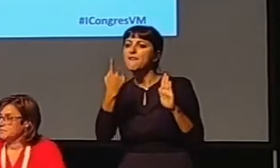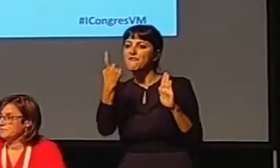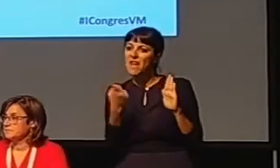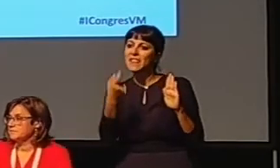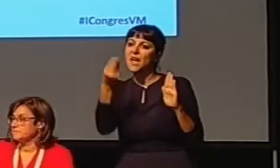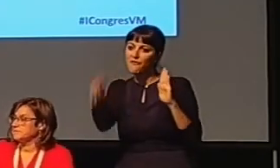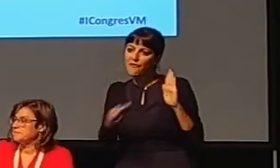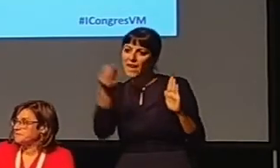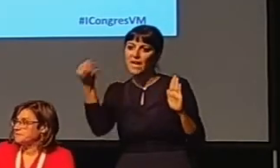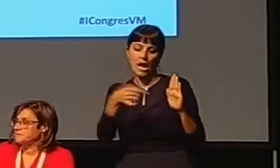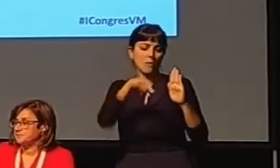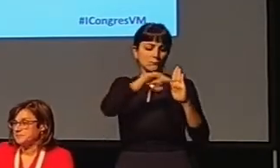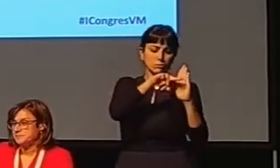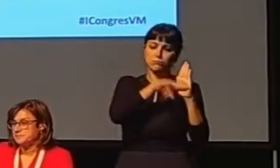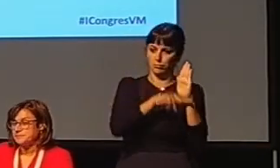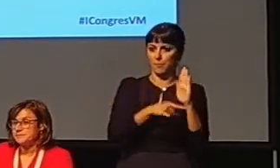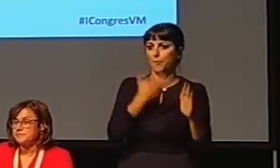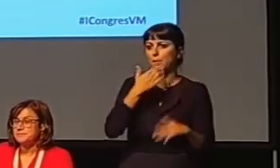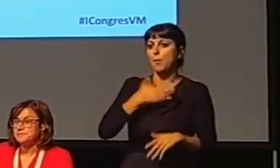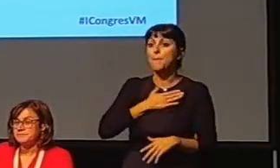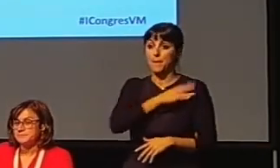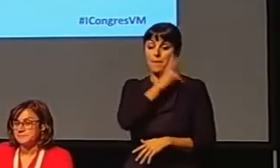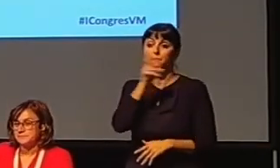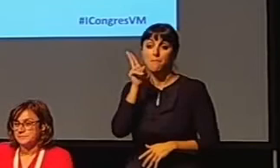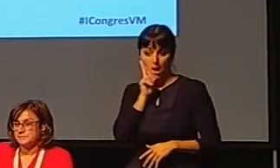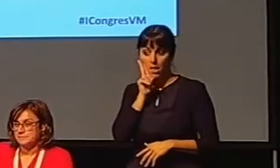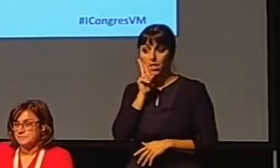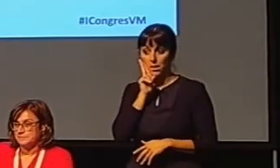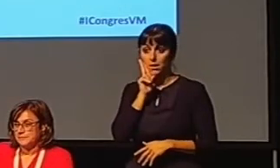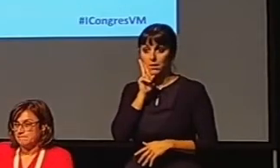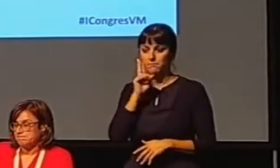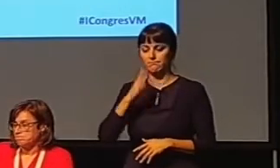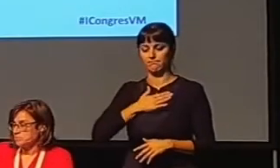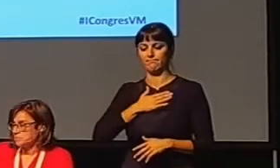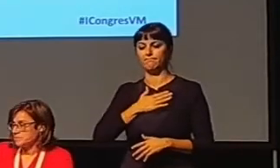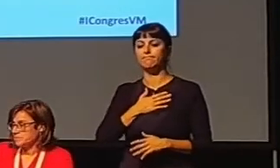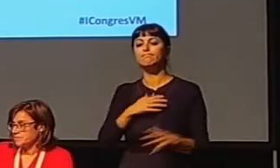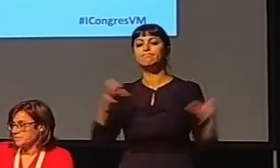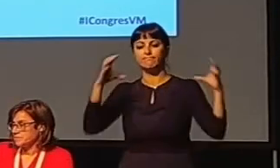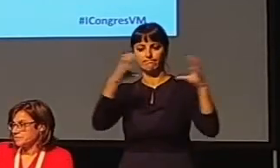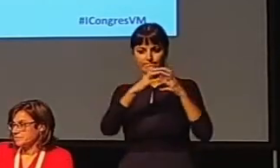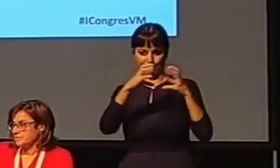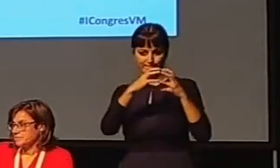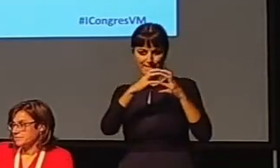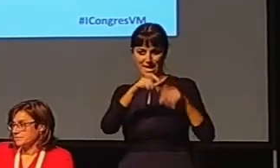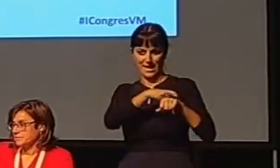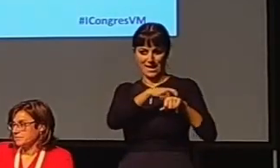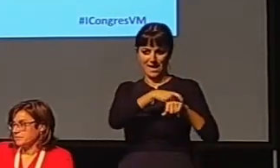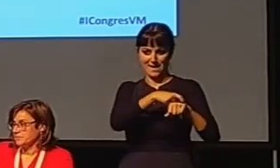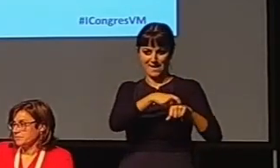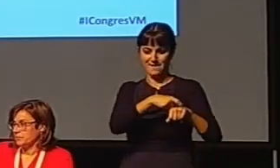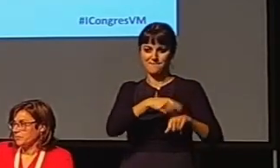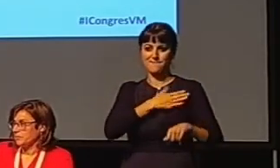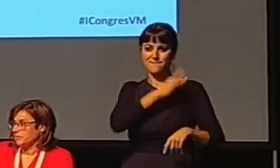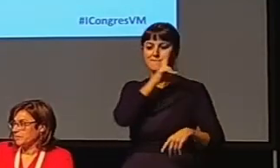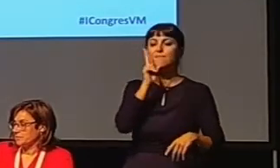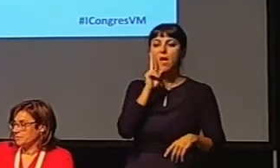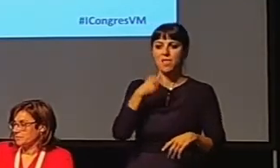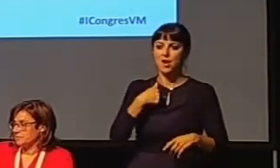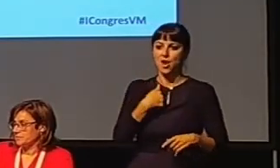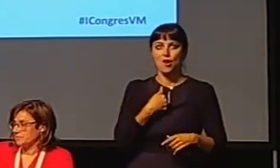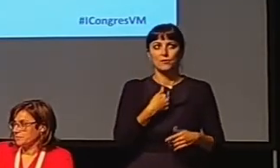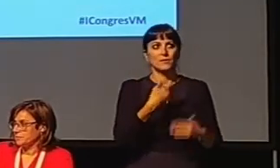mare, la custòdia, mirada gran naïna, a la que le debo toda, no solamente mi